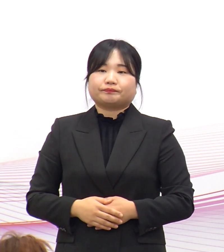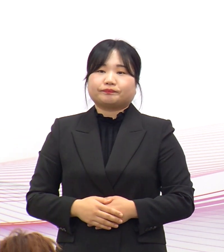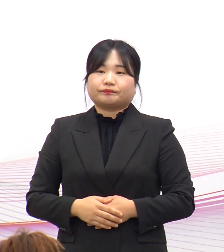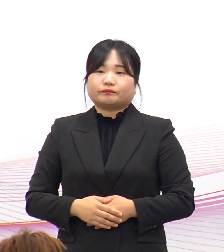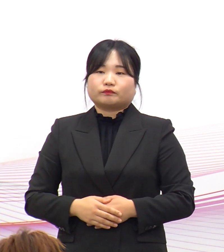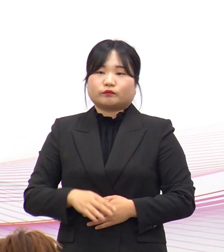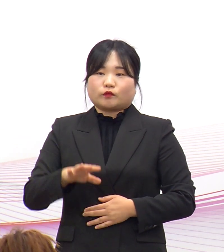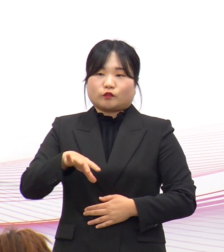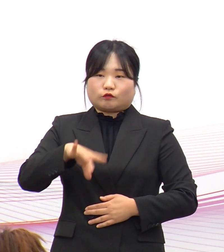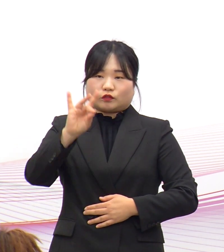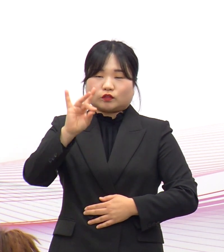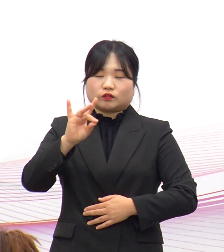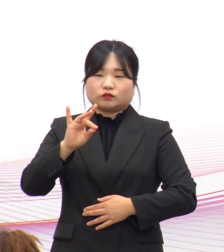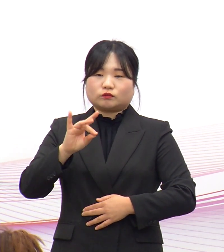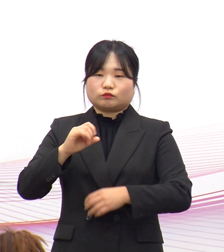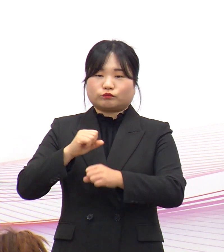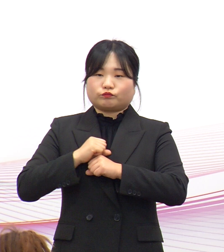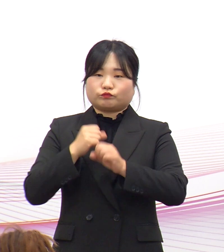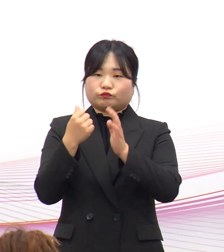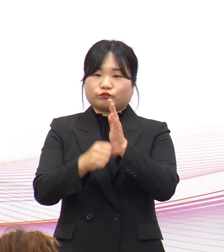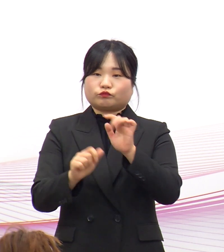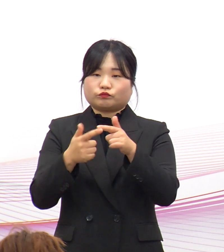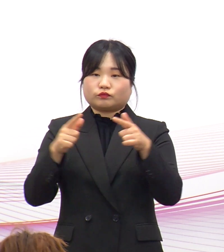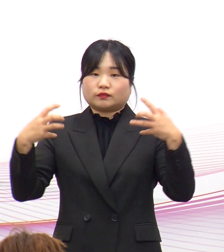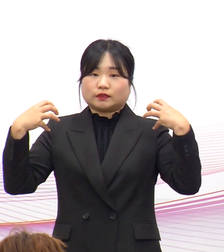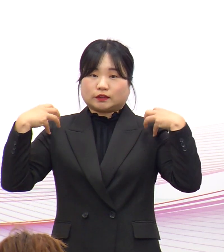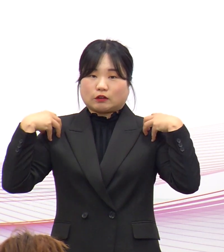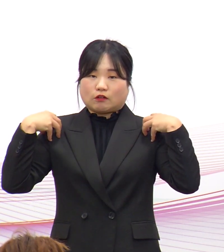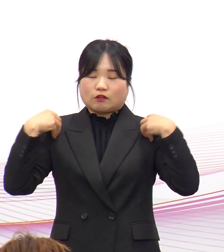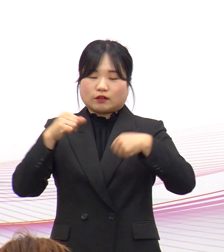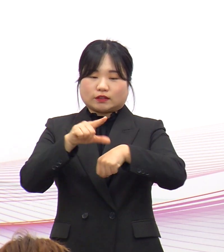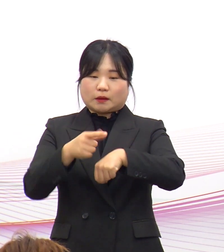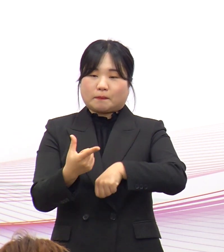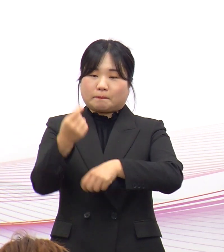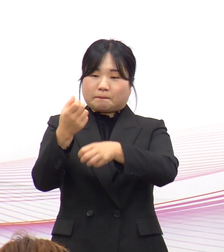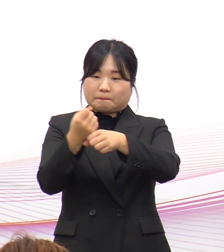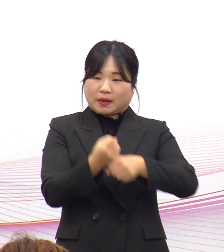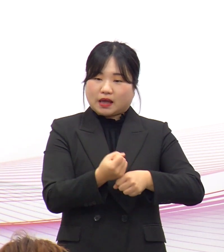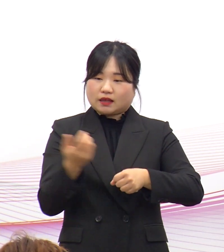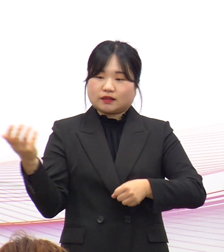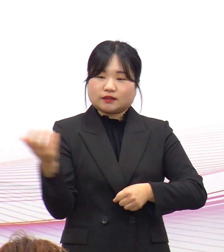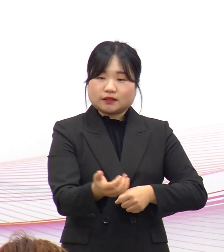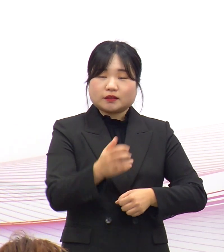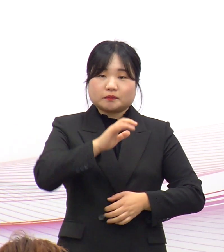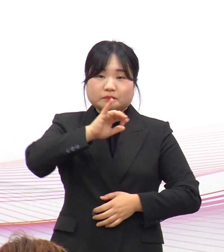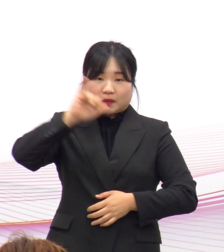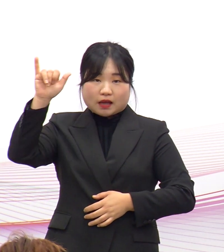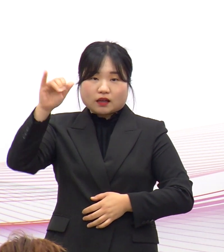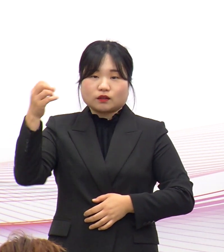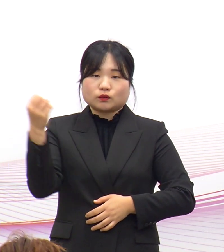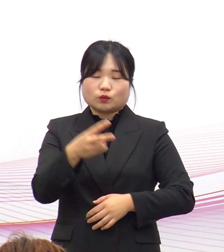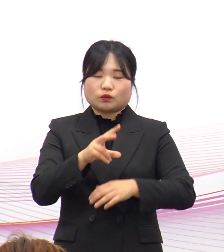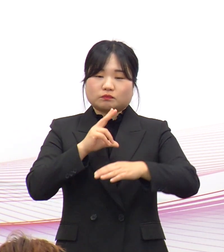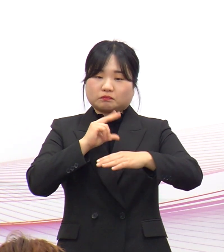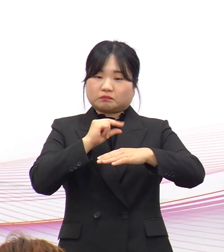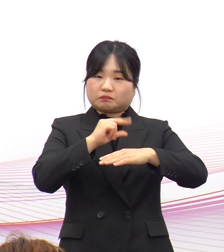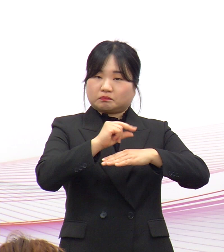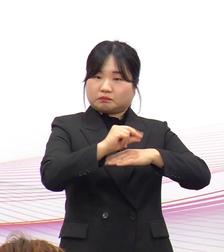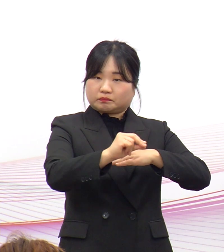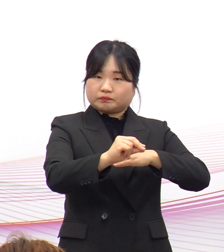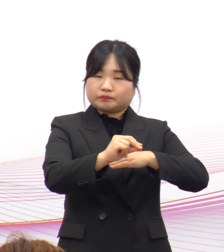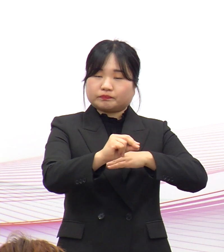우선 방위사업청을 조기에 지도부 이전을 했고 또 도시철도 2호선